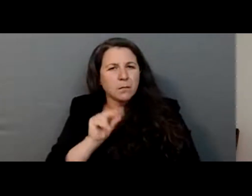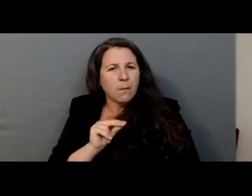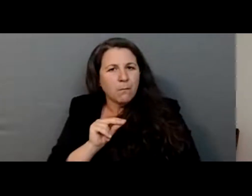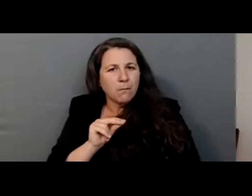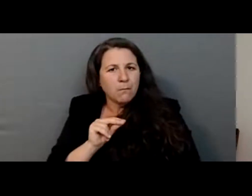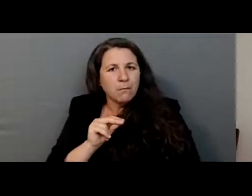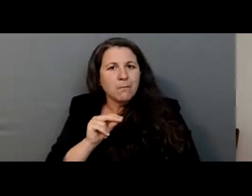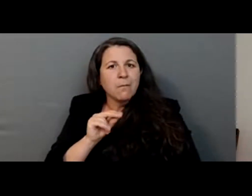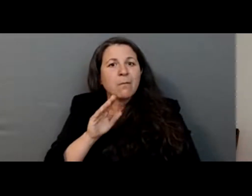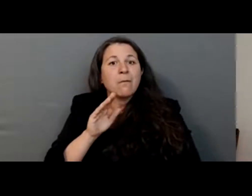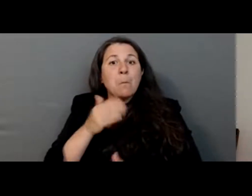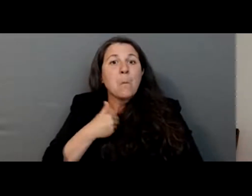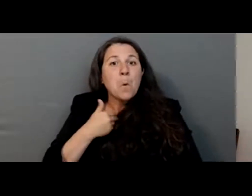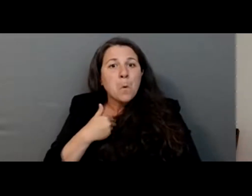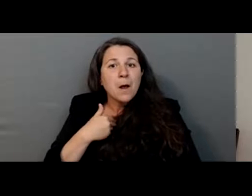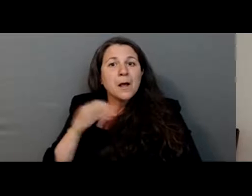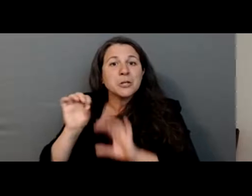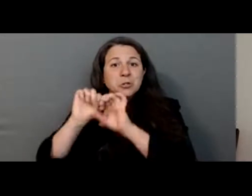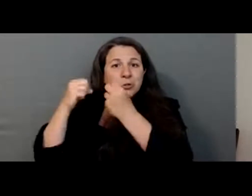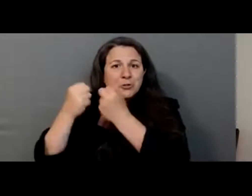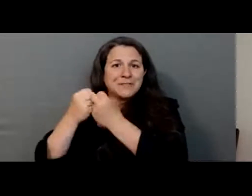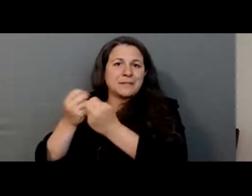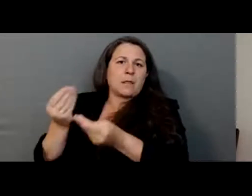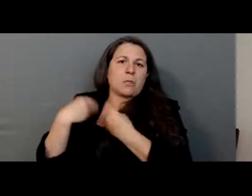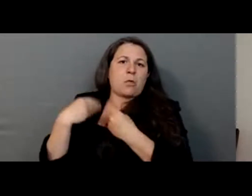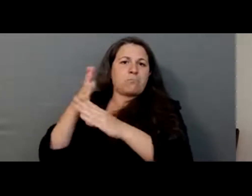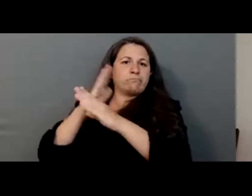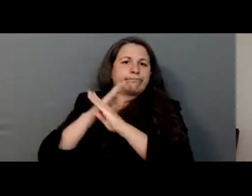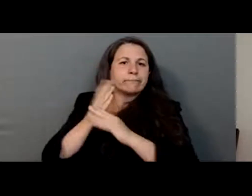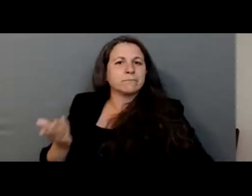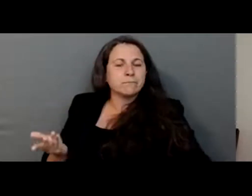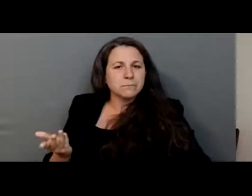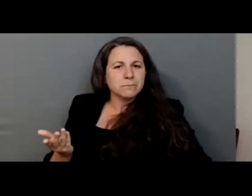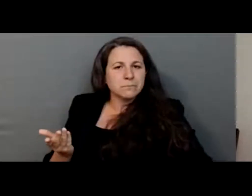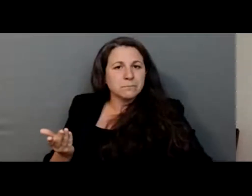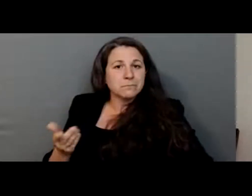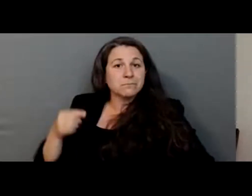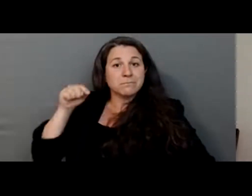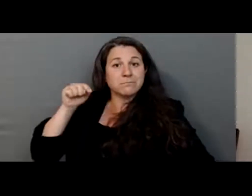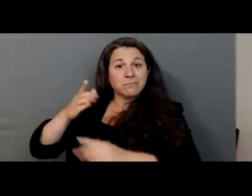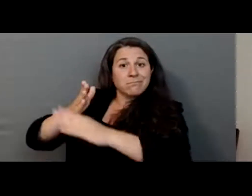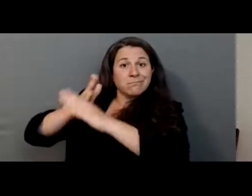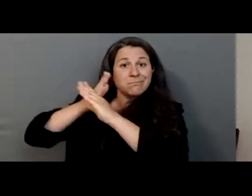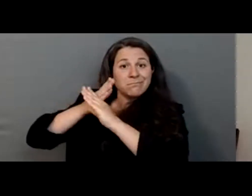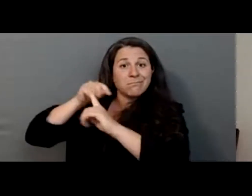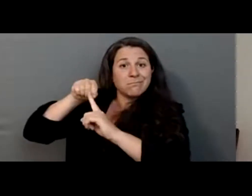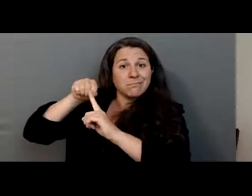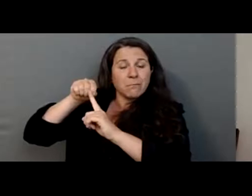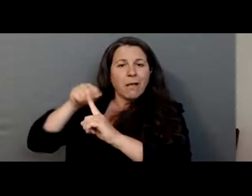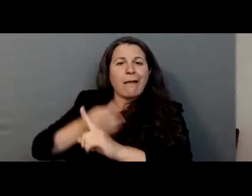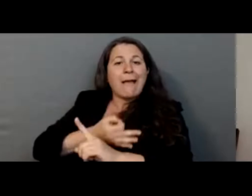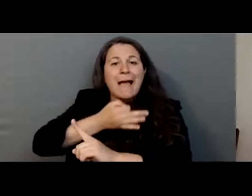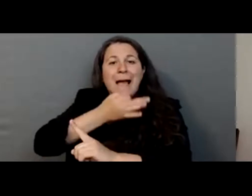c'est que ce qu'on appelle les situations de handicap, eh bien, ces situations de handicap, elles ne sont pas simplement le fait du hasard,